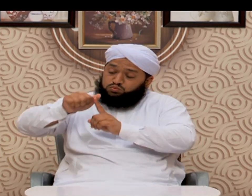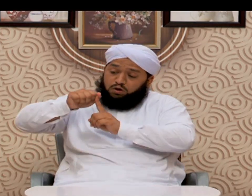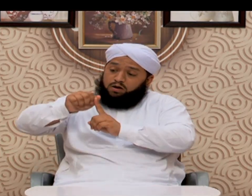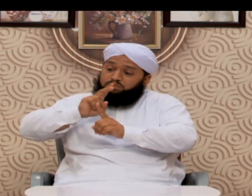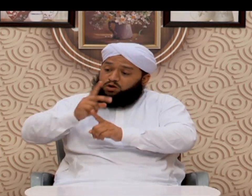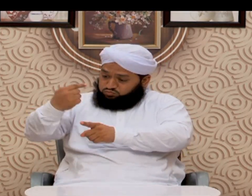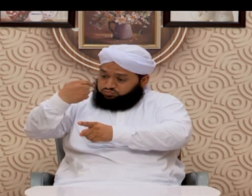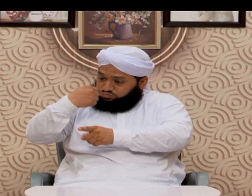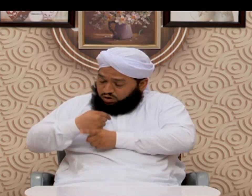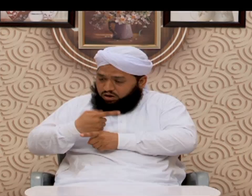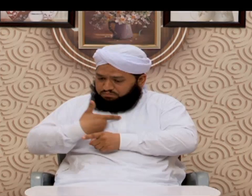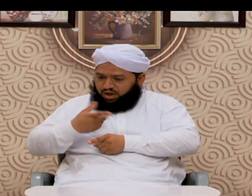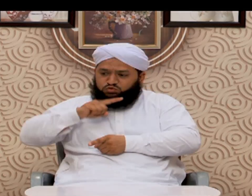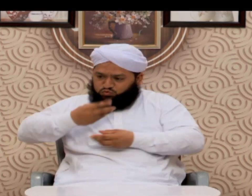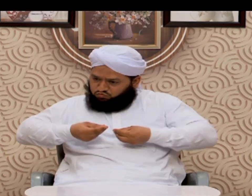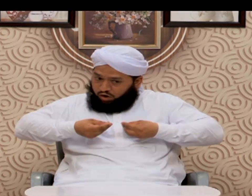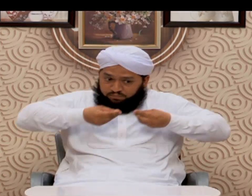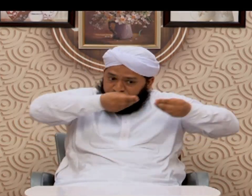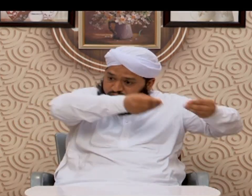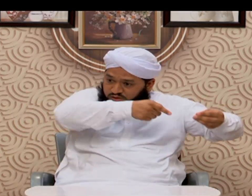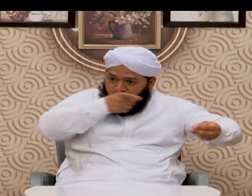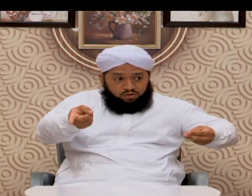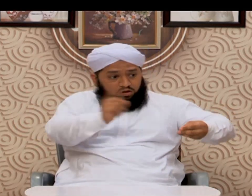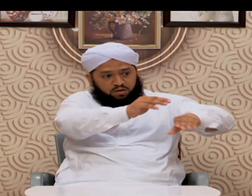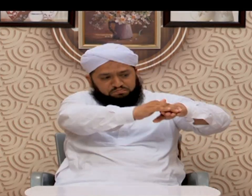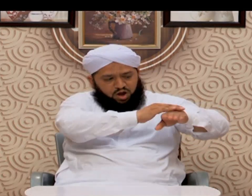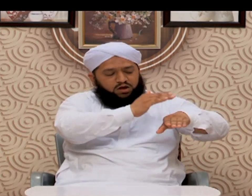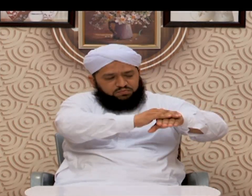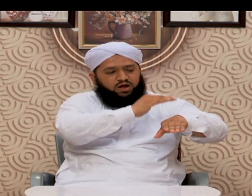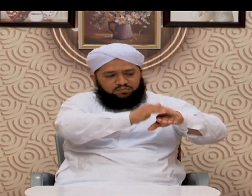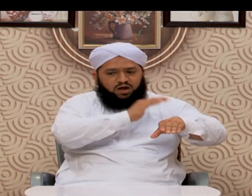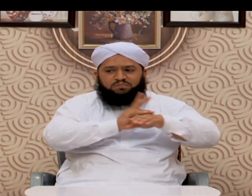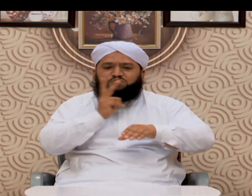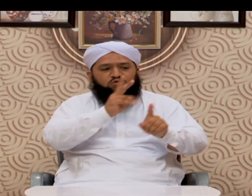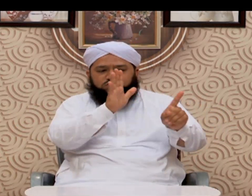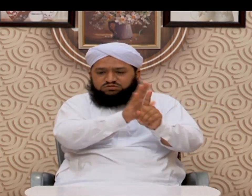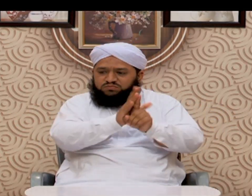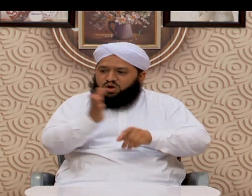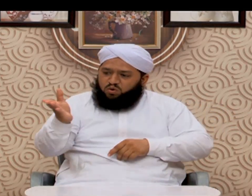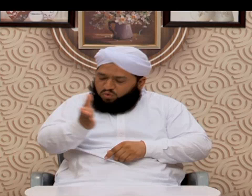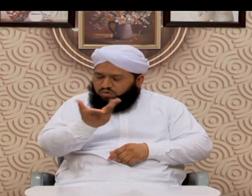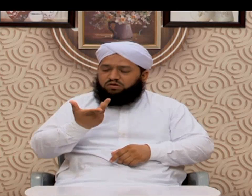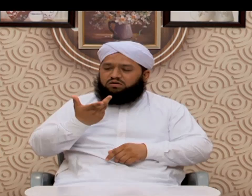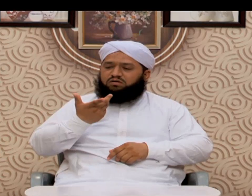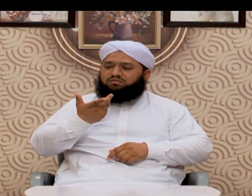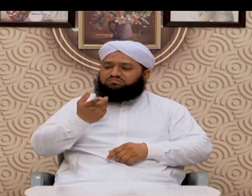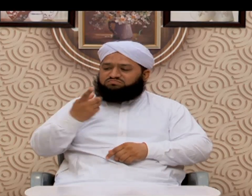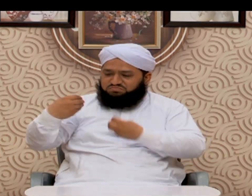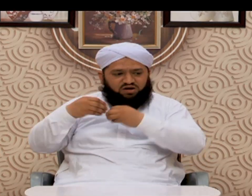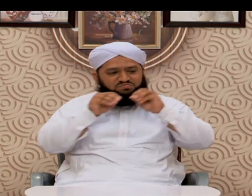چاہیے تھا کہ مجھے ادائے حق کی ترغیب دے کر اور اسے نرمی کے ساتھ تقاضا کرنے کی ہدایت کر کے ہم دونوں کی مدد